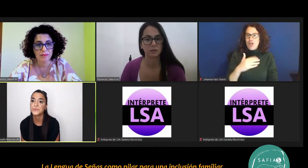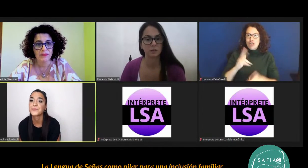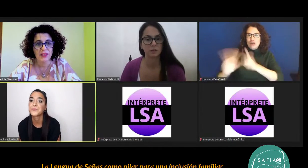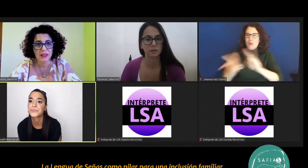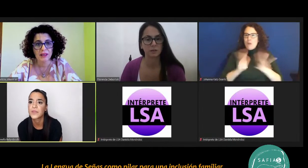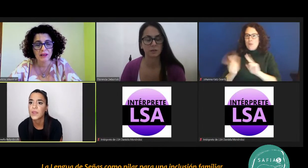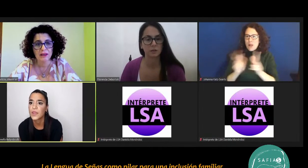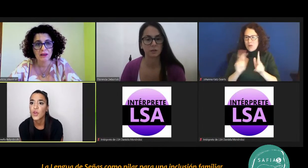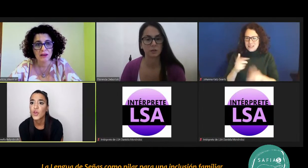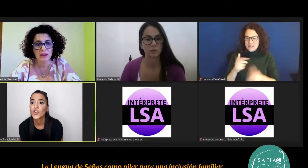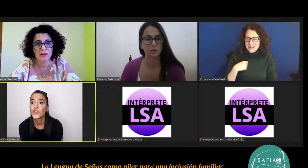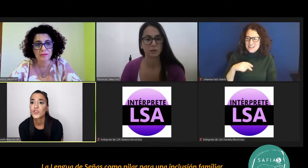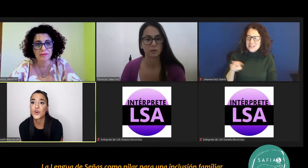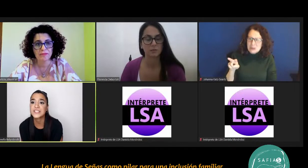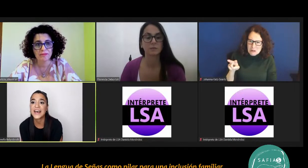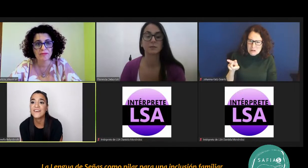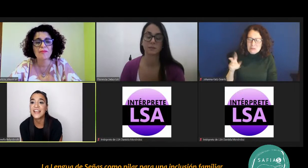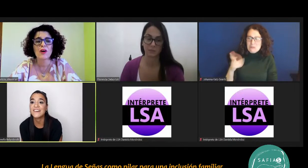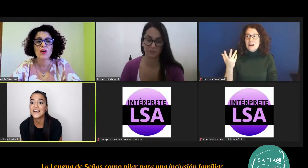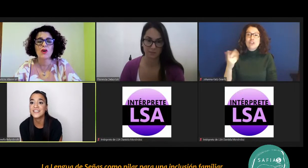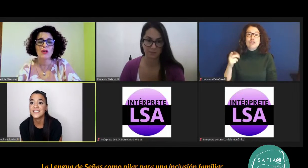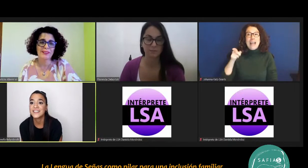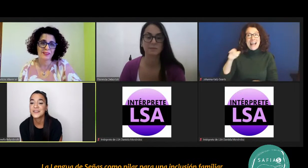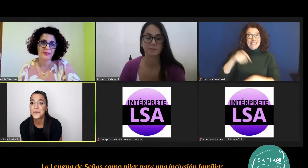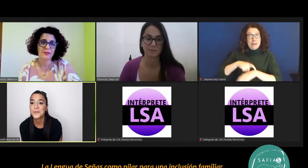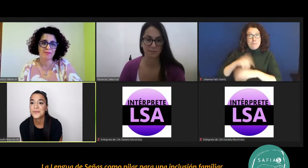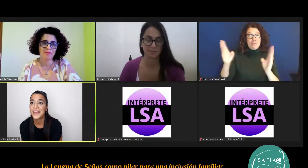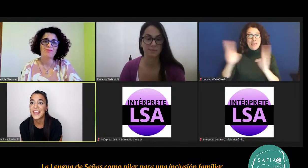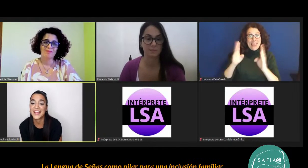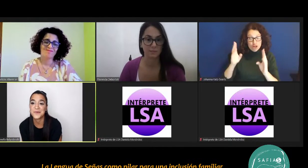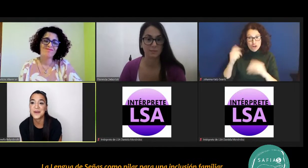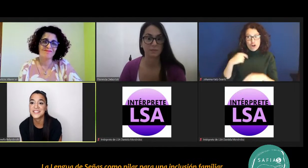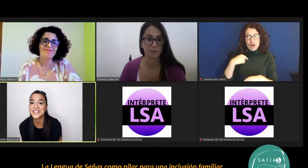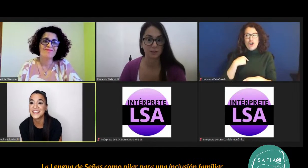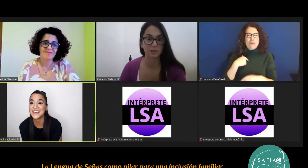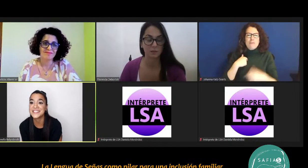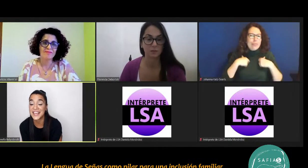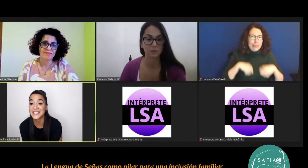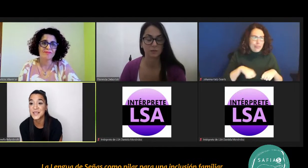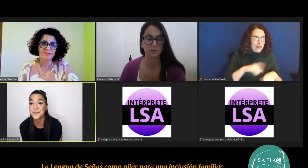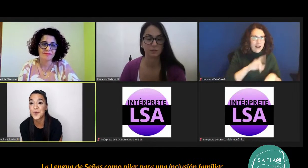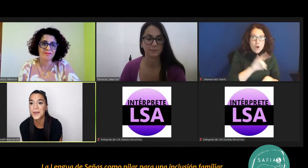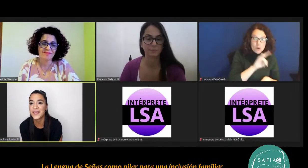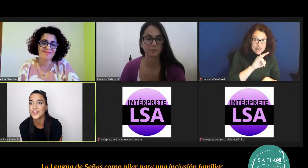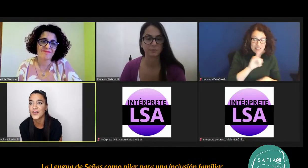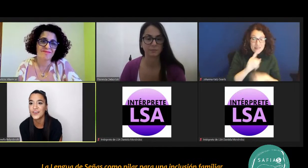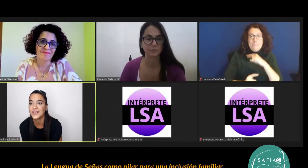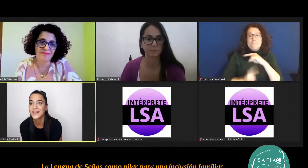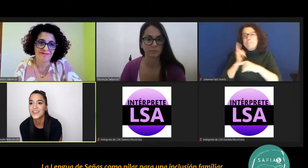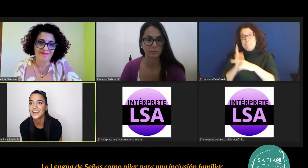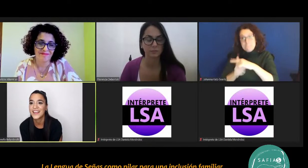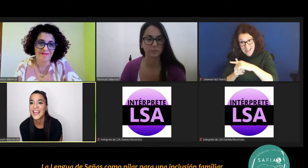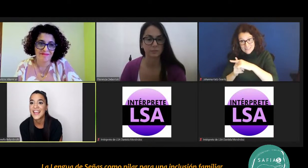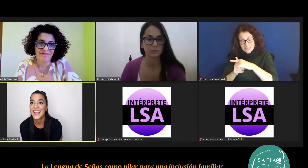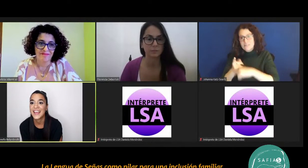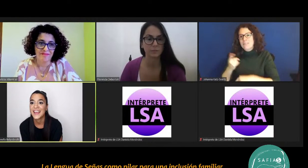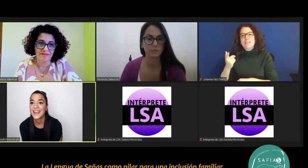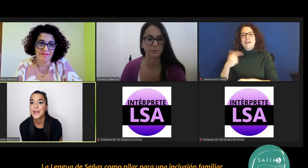Unidos, todos hablaban en lengua de señas, y en ese momento,